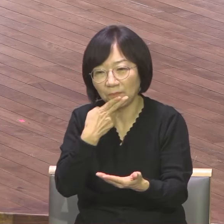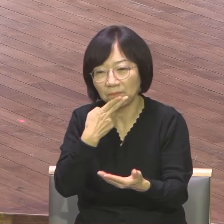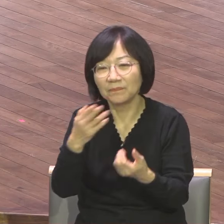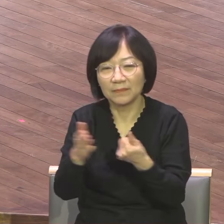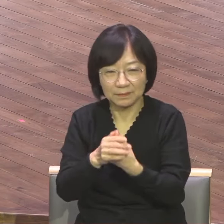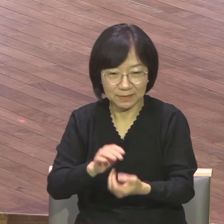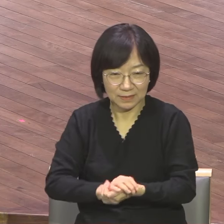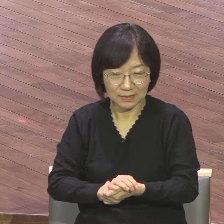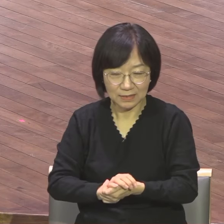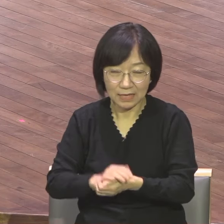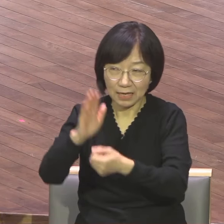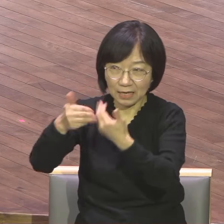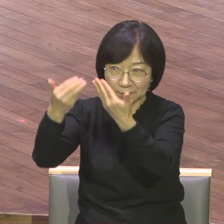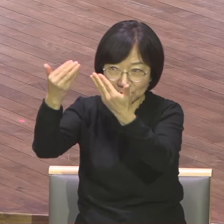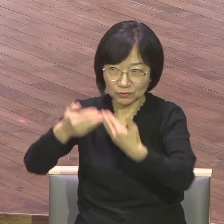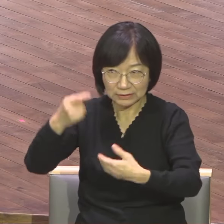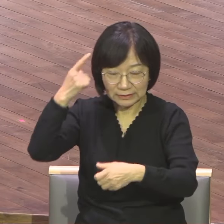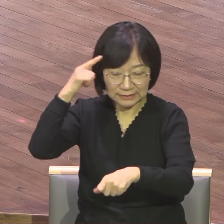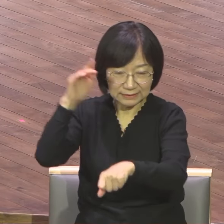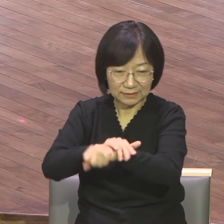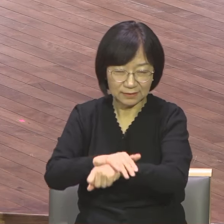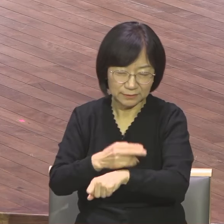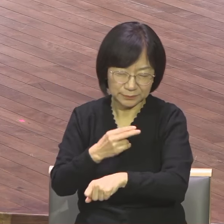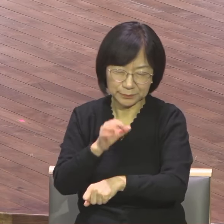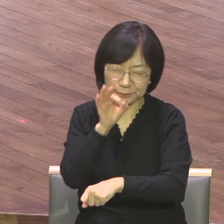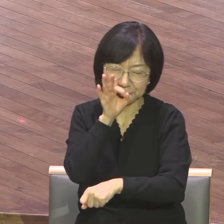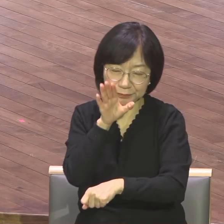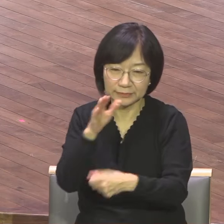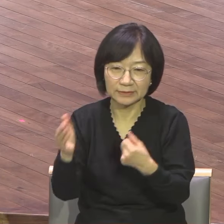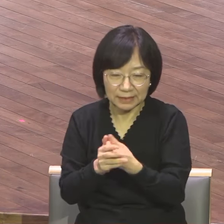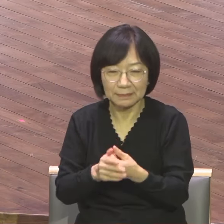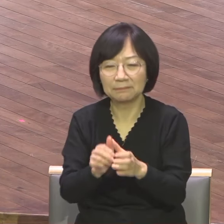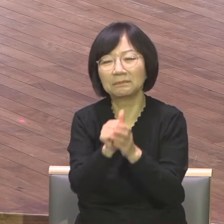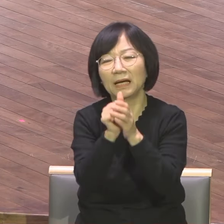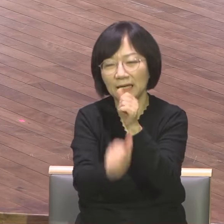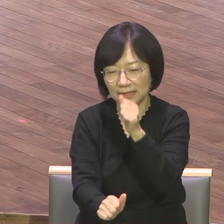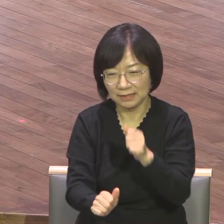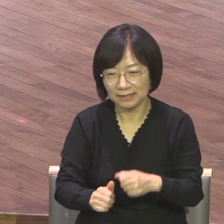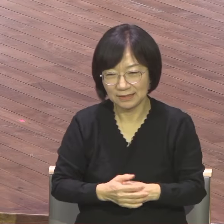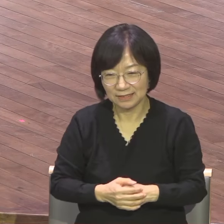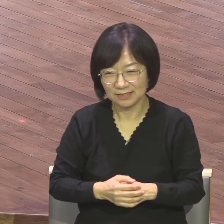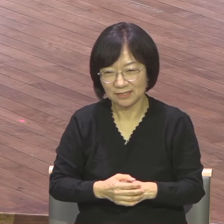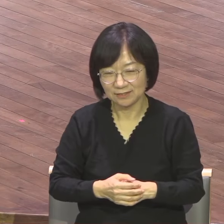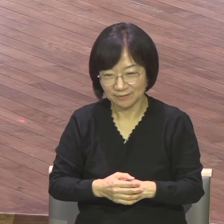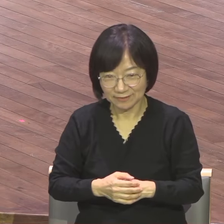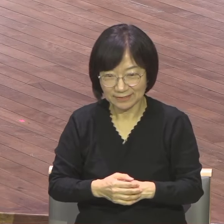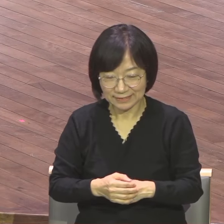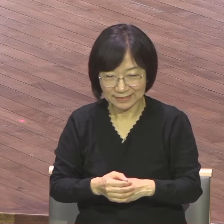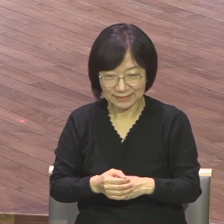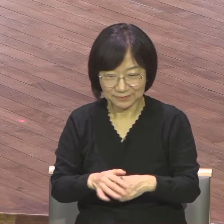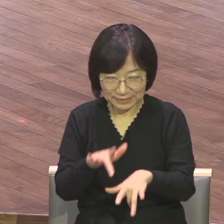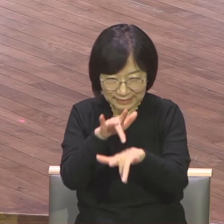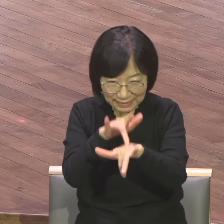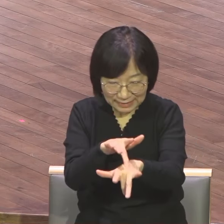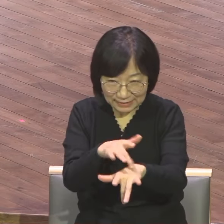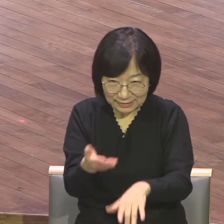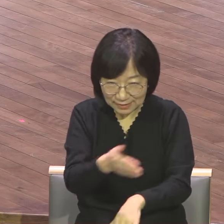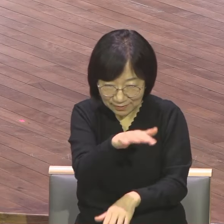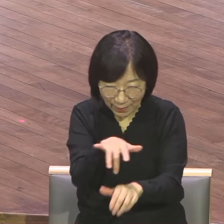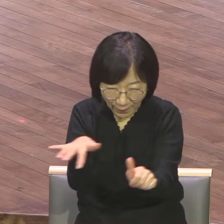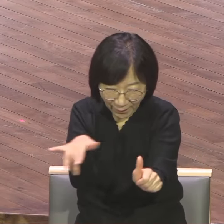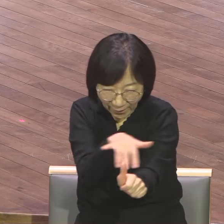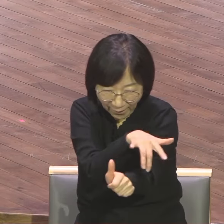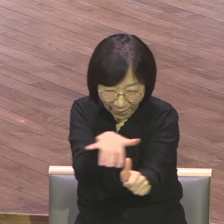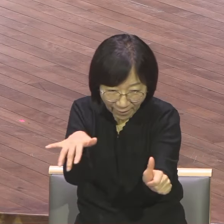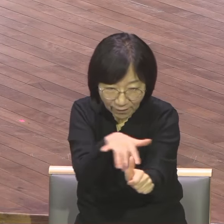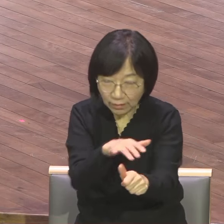하나님 주시는 지혜가 없어서 그래요. 하나님이 심심해서 실패식입니까? 사단이 겸허하게 여러분 약점 가지고 놀잖아요.